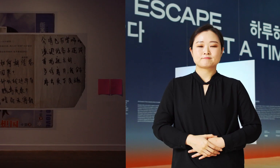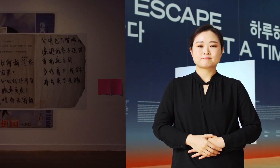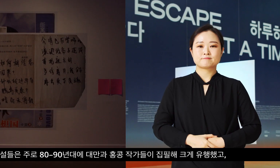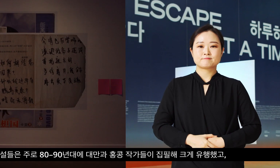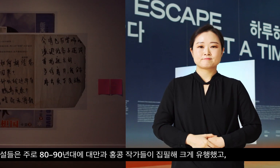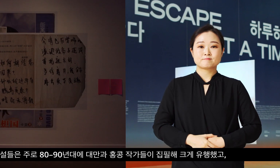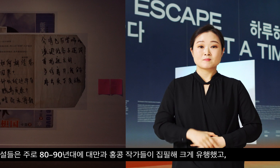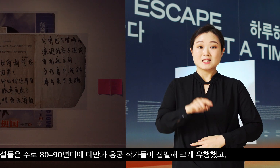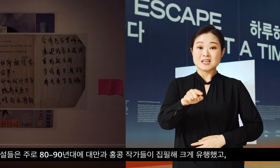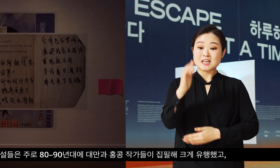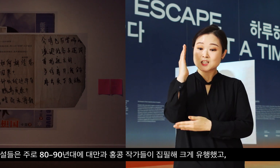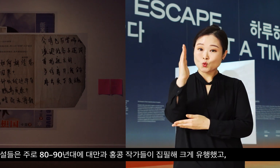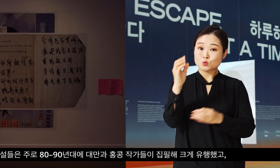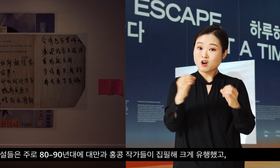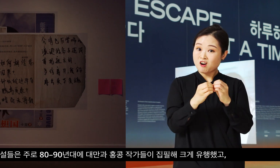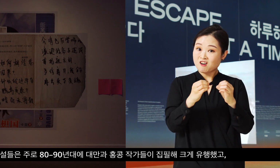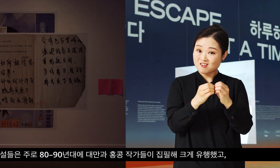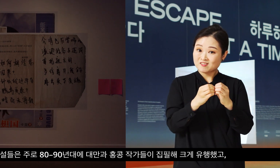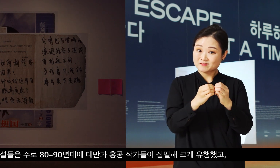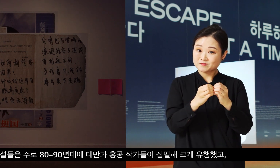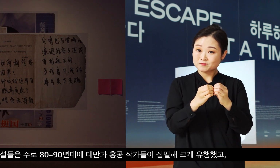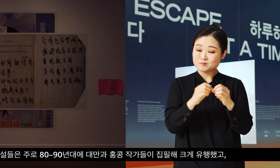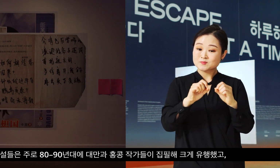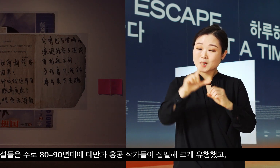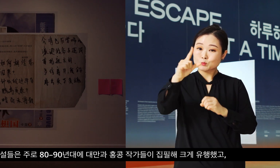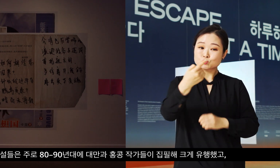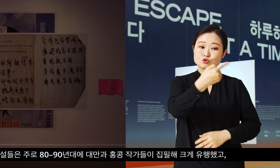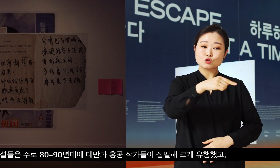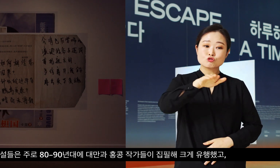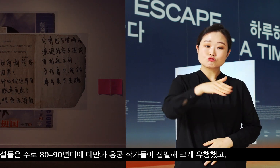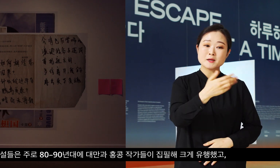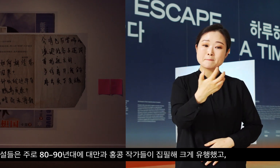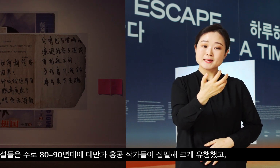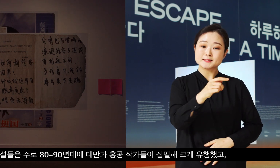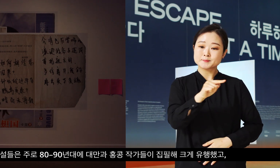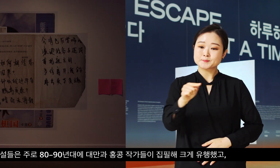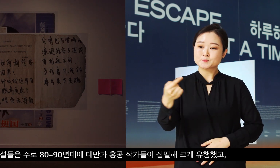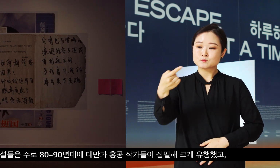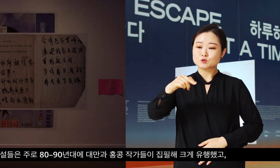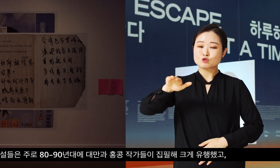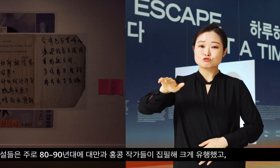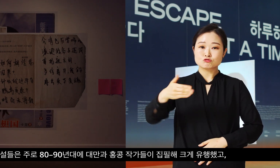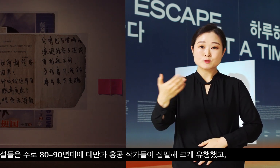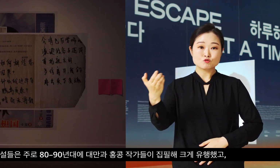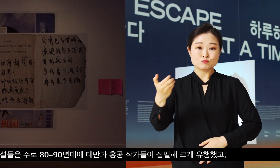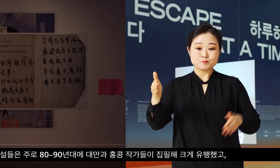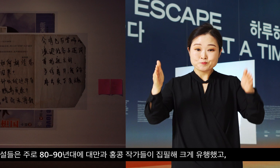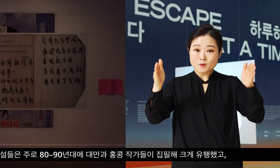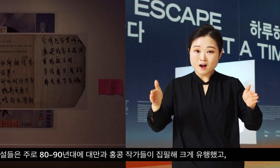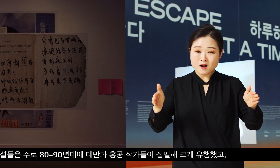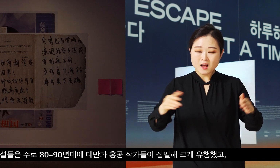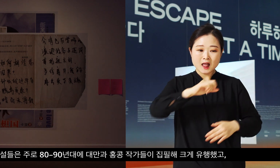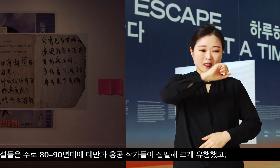이 소설들은 주로 8, 90년대에 대만과 홍콩 작가들이 집필해 크게 유행했고